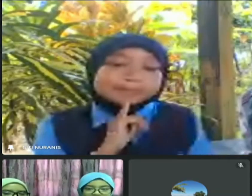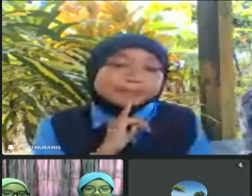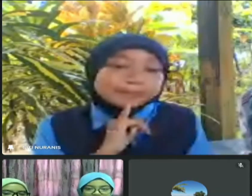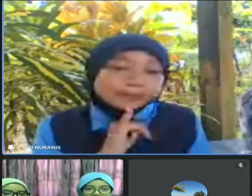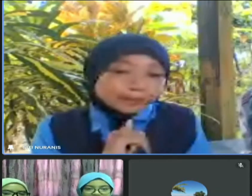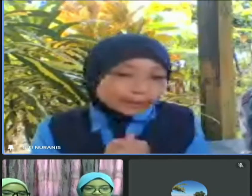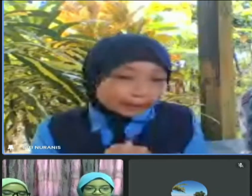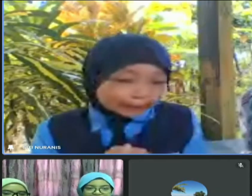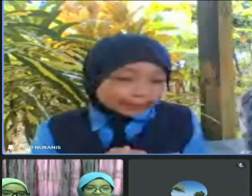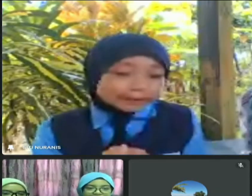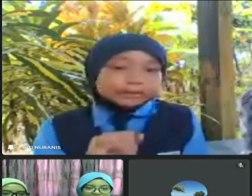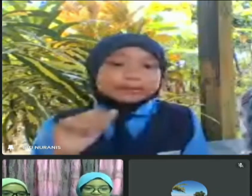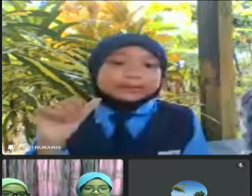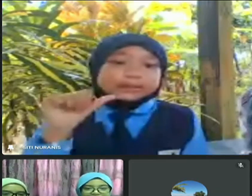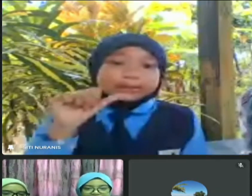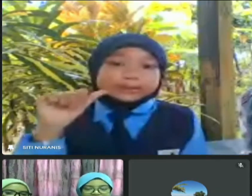Toy is